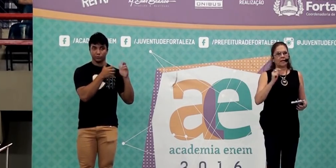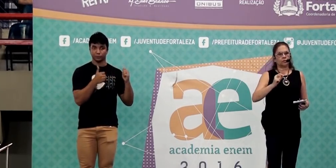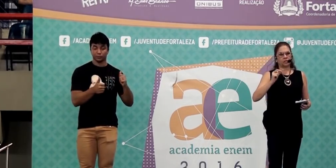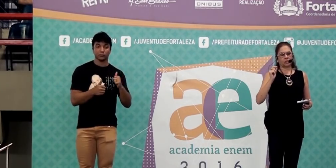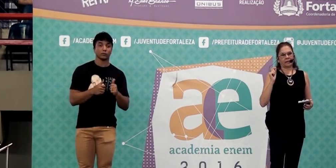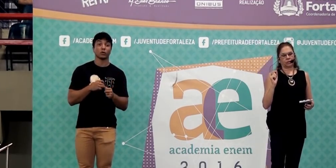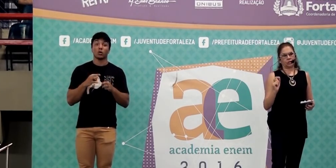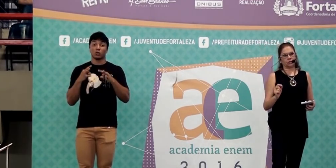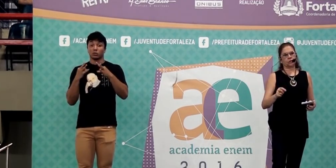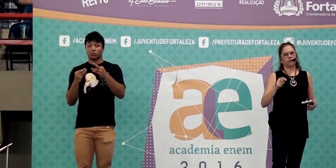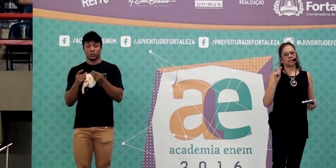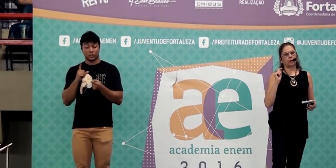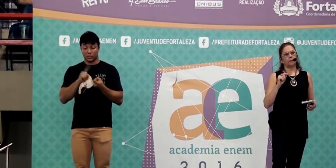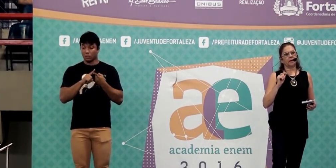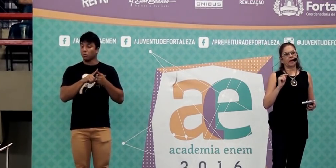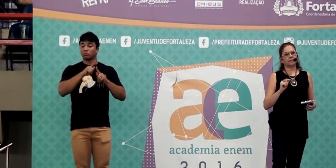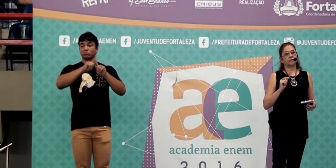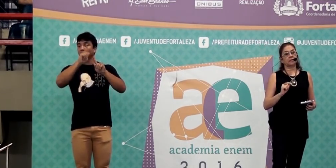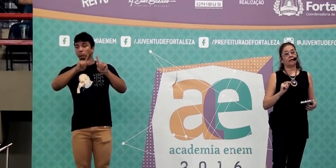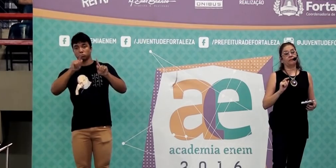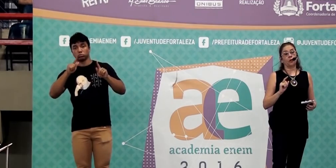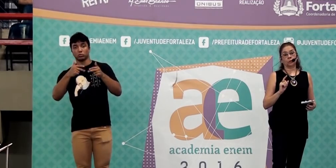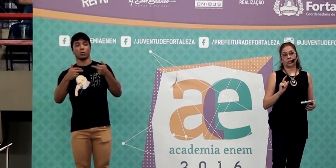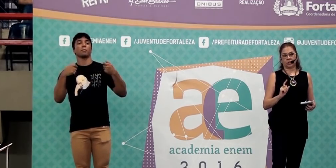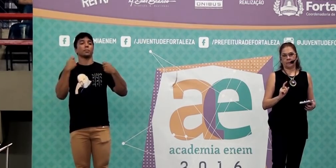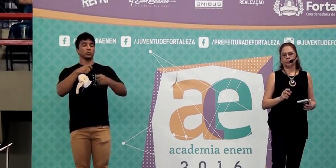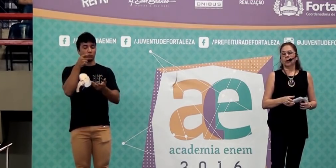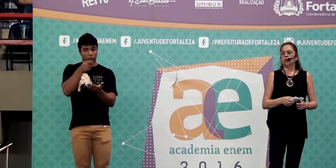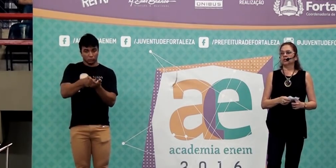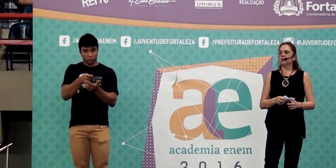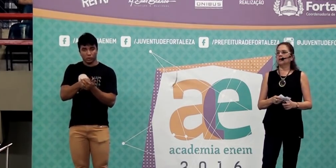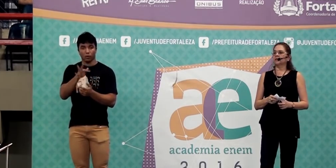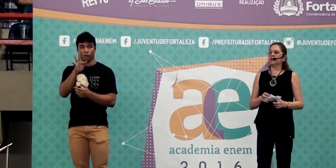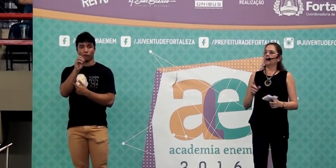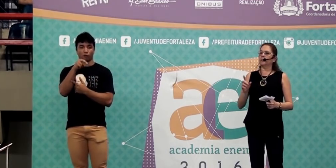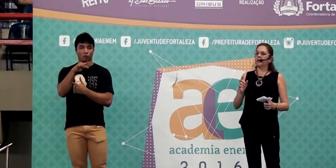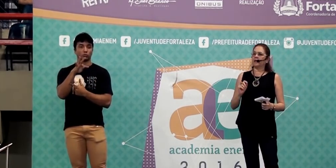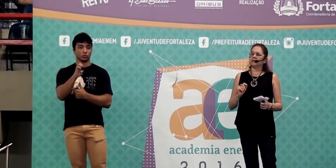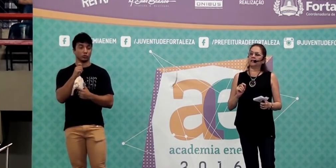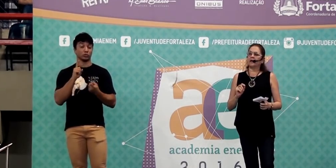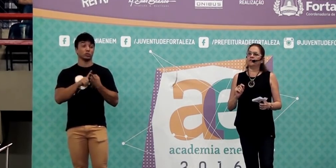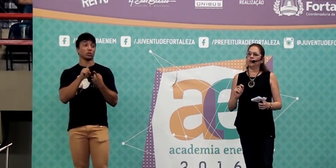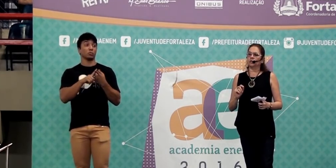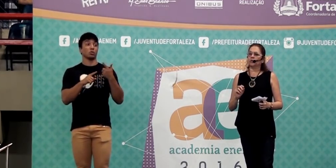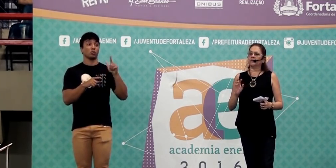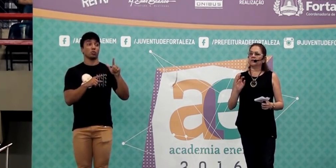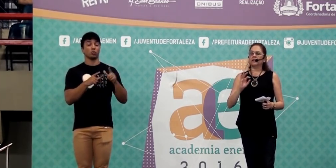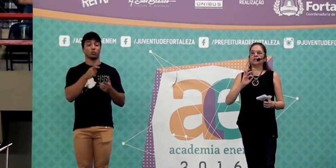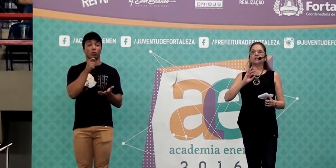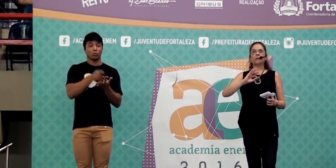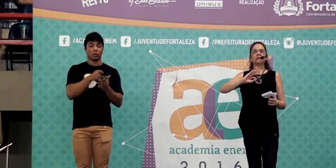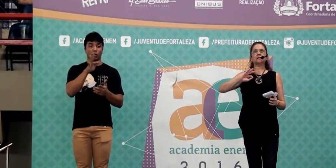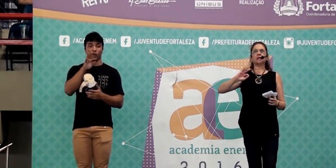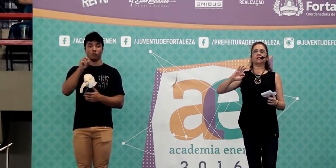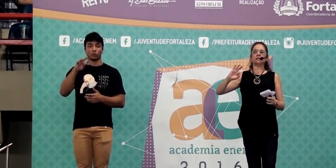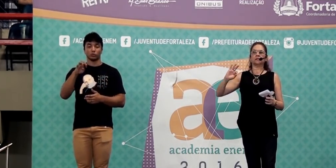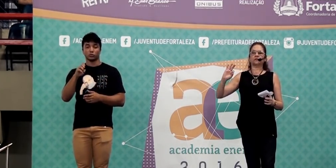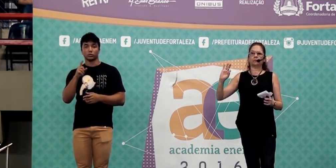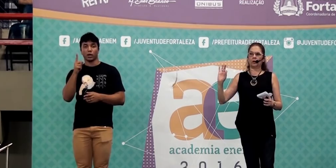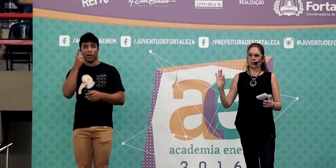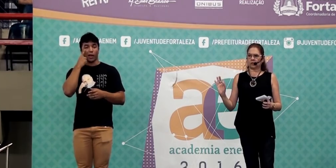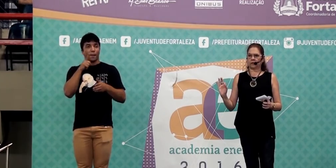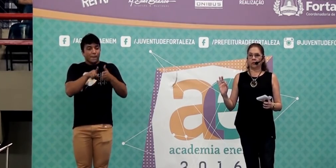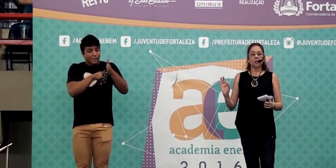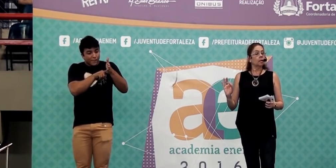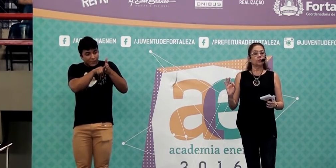Todo dado estatístico, você é obrigado a citar a fonte. Outra coisa que é obrigado a citar a fonte, quando você diz